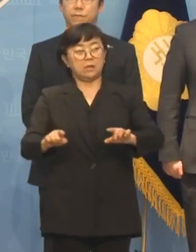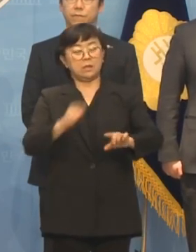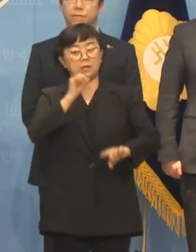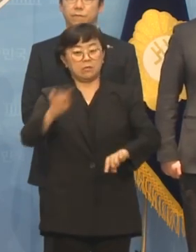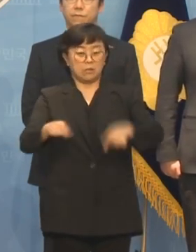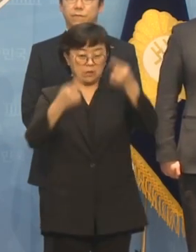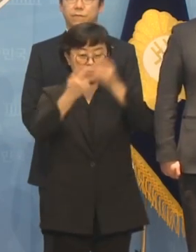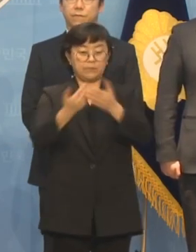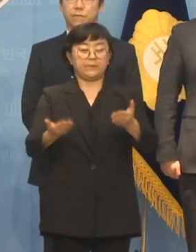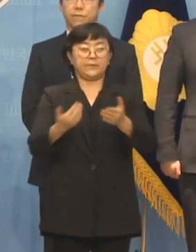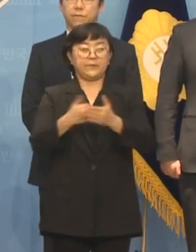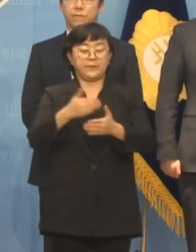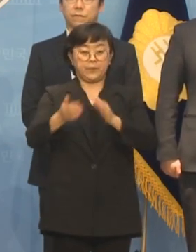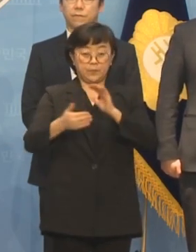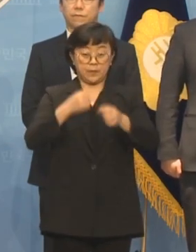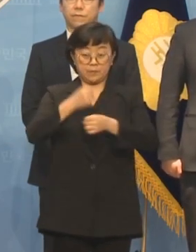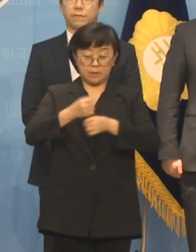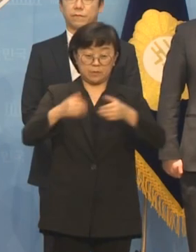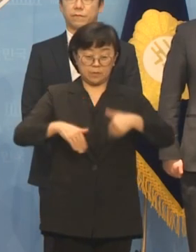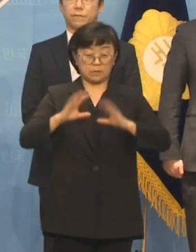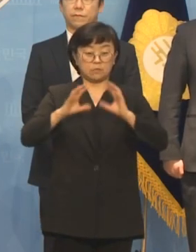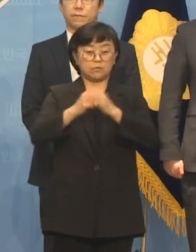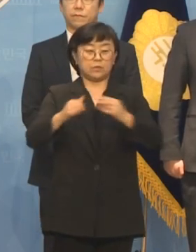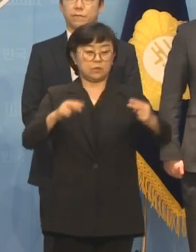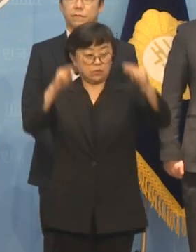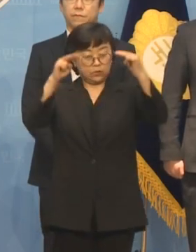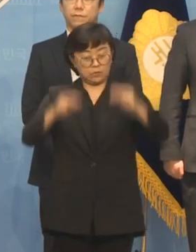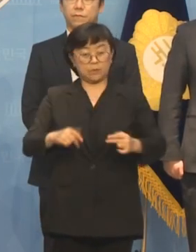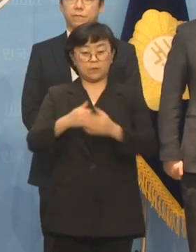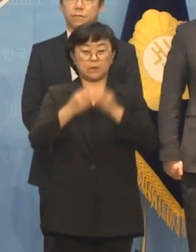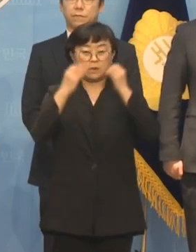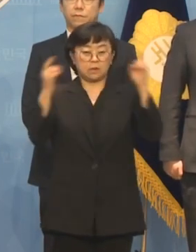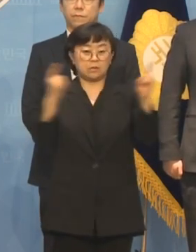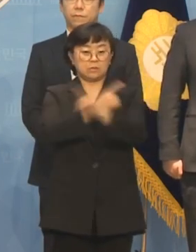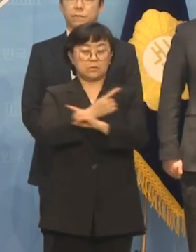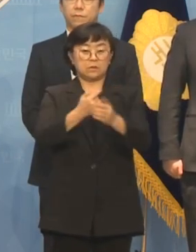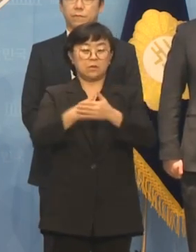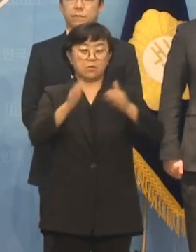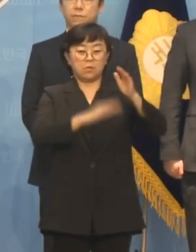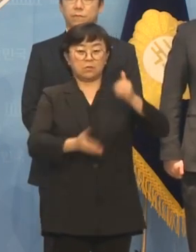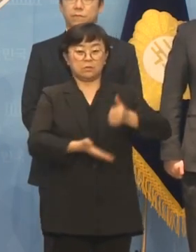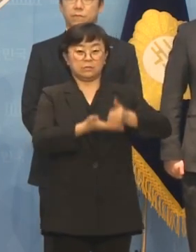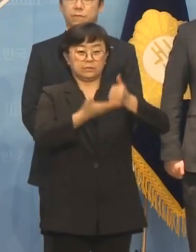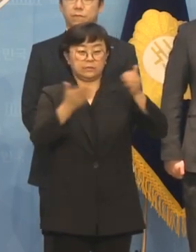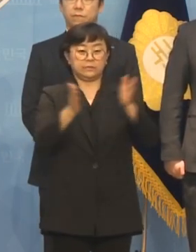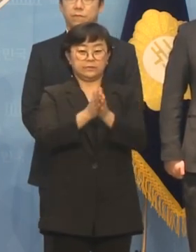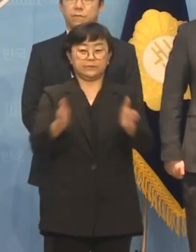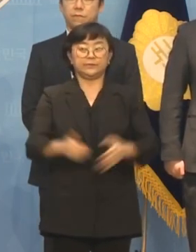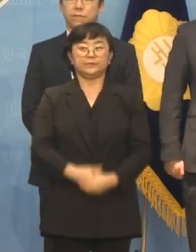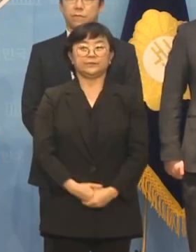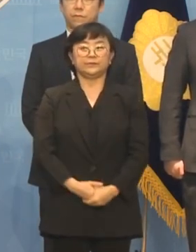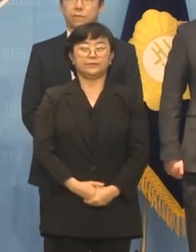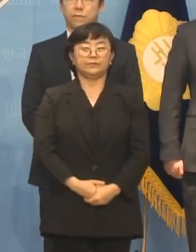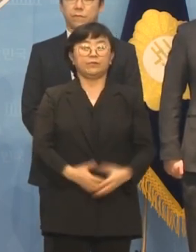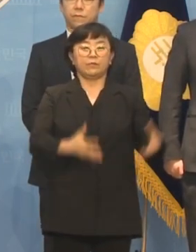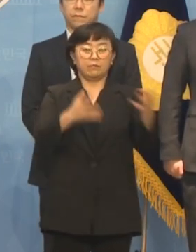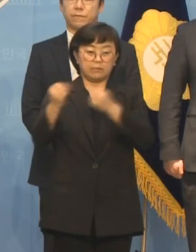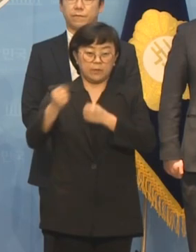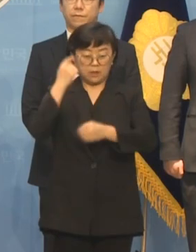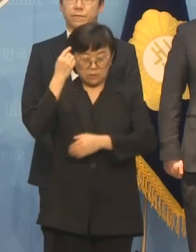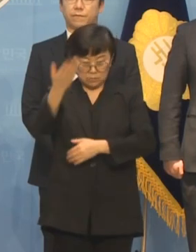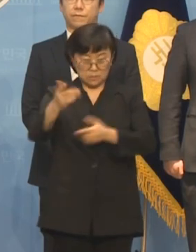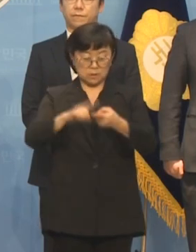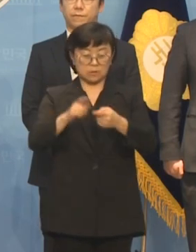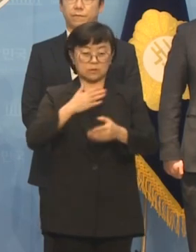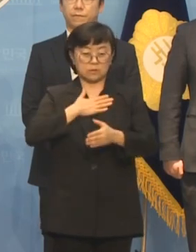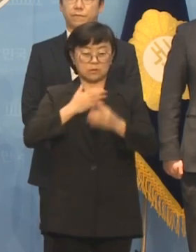올립시다. 그러고 난 뒤 국민 눈높이에 맞는 개혁적인 공천을 시작합시다. 이것이 수많은 질문에 대한